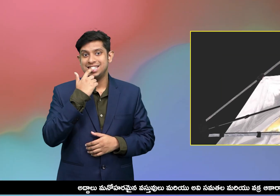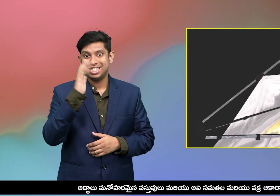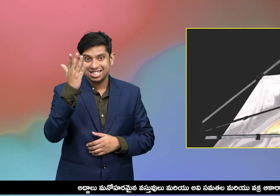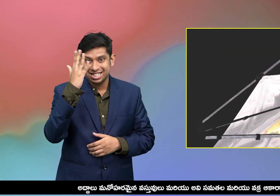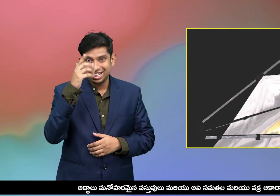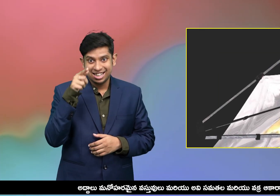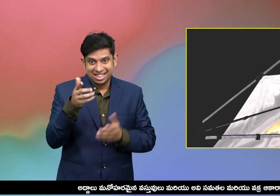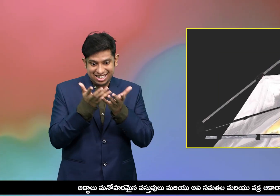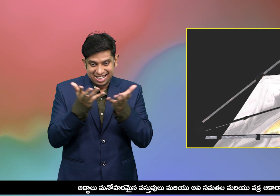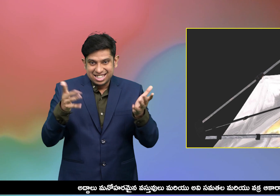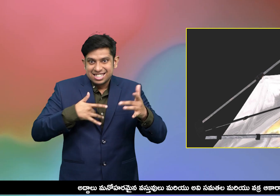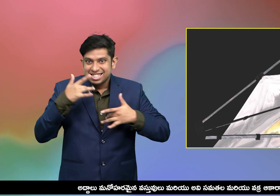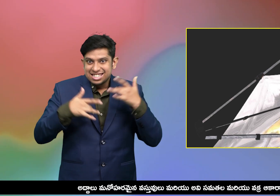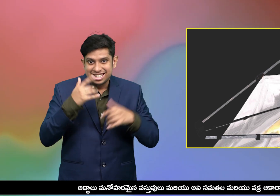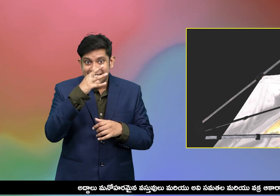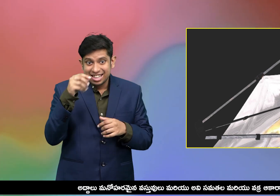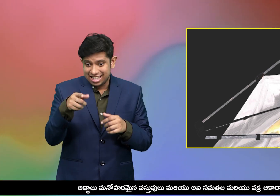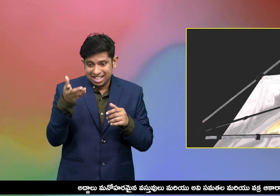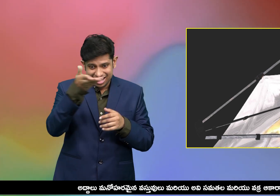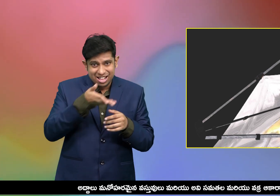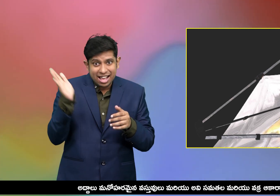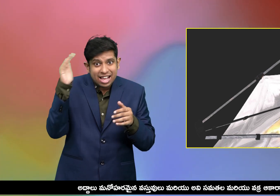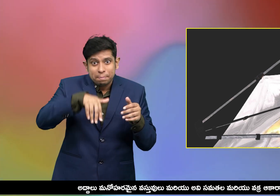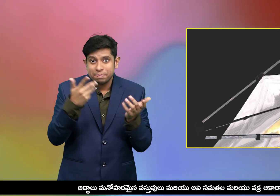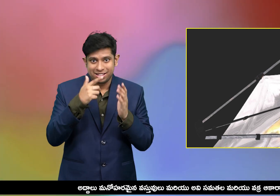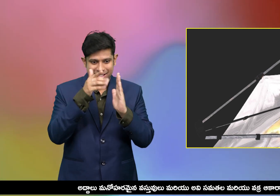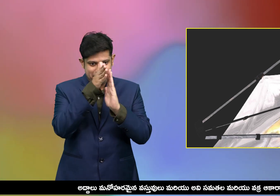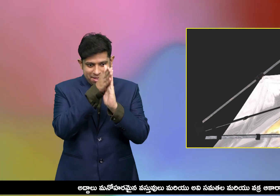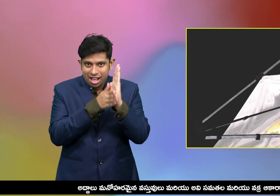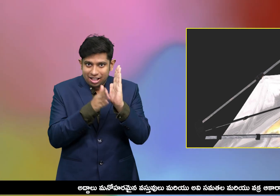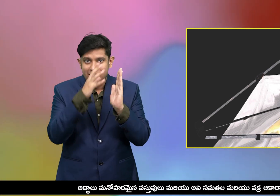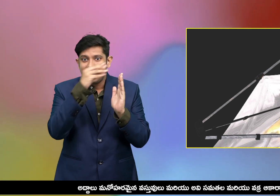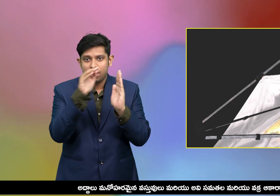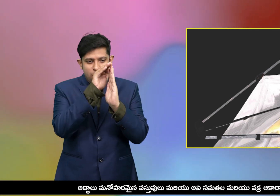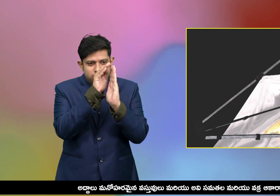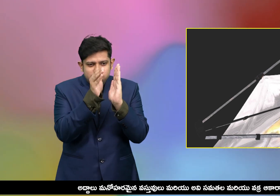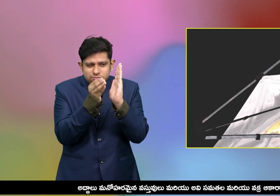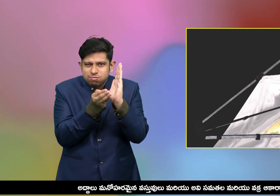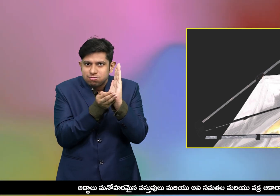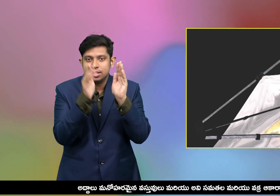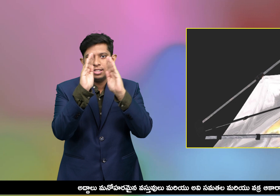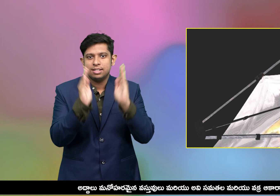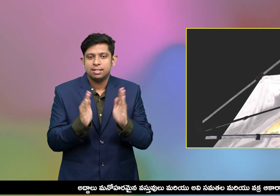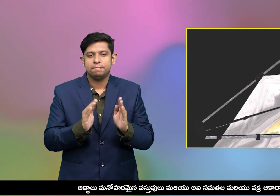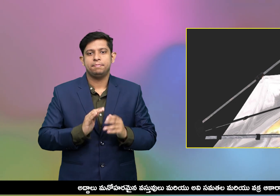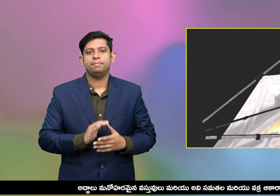అద్దాలు మనోహరమైన వస్తువులు మరియు అవి సమతల మరియు వక్ర ఆకారాలలో వస్తాయి.